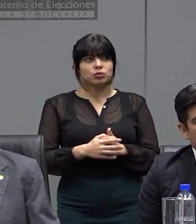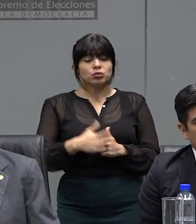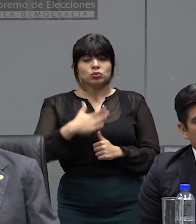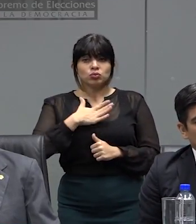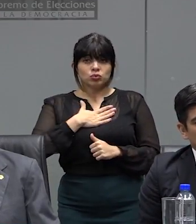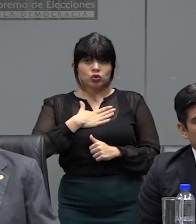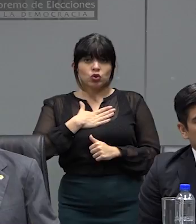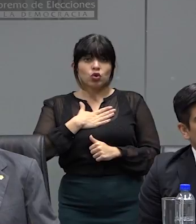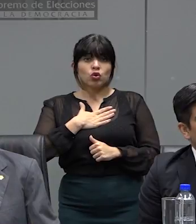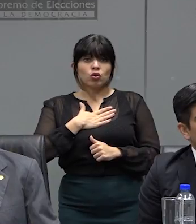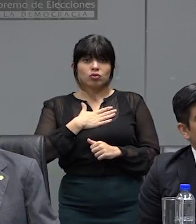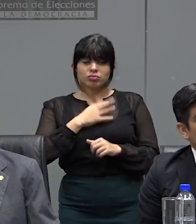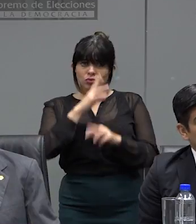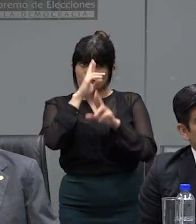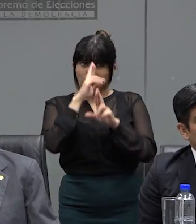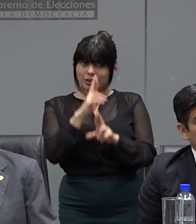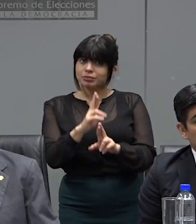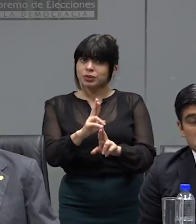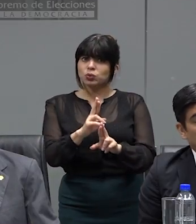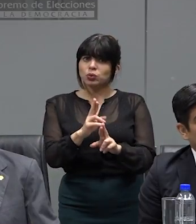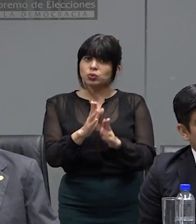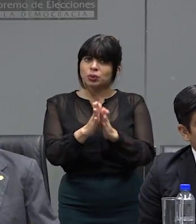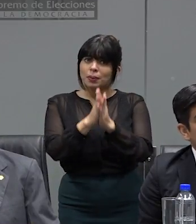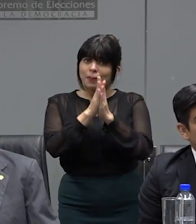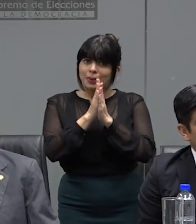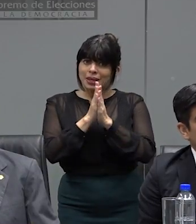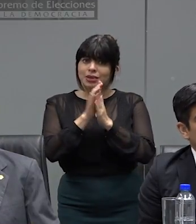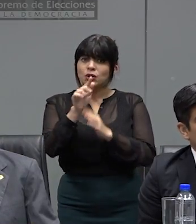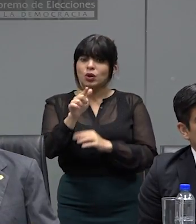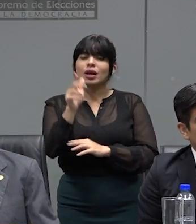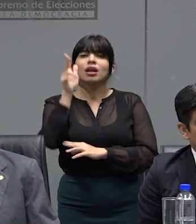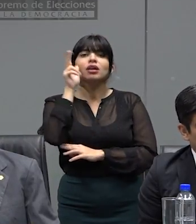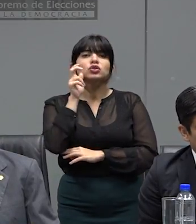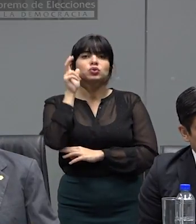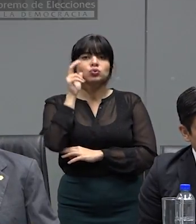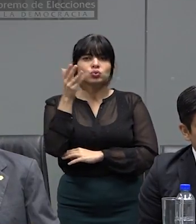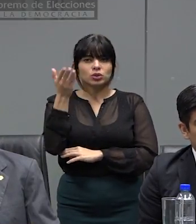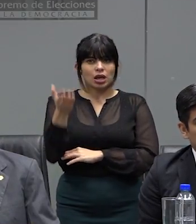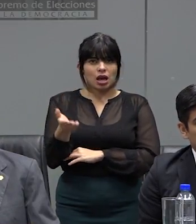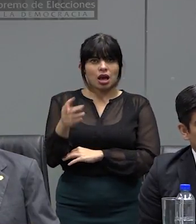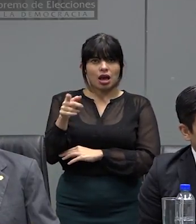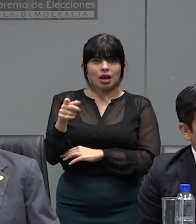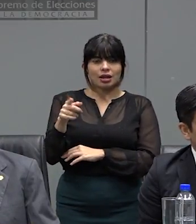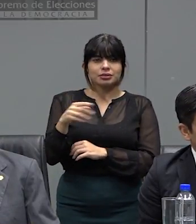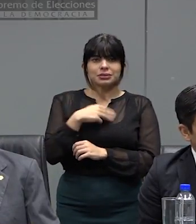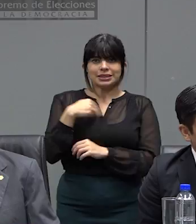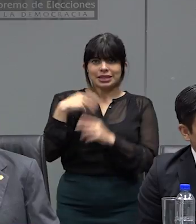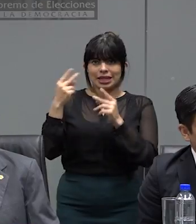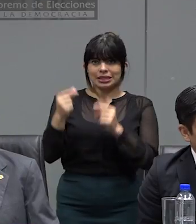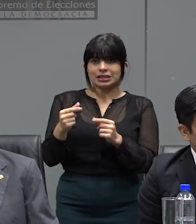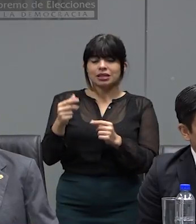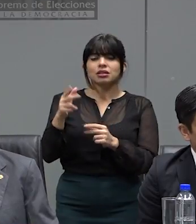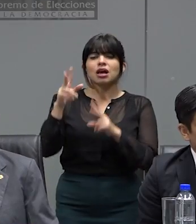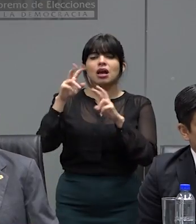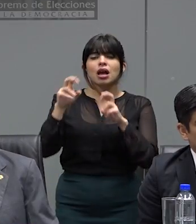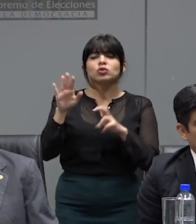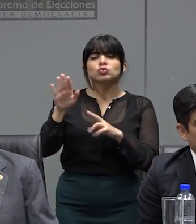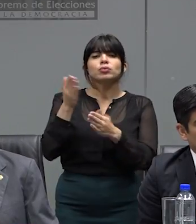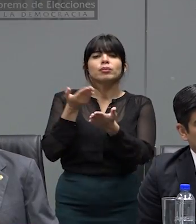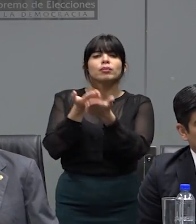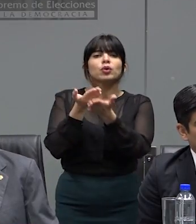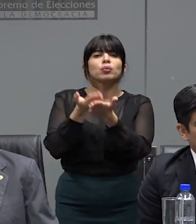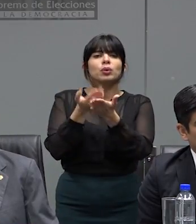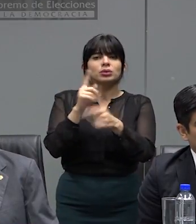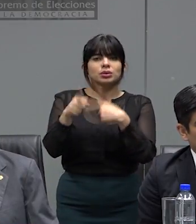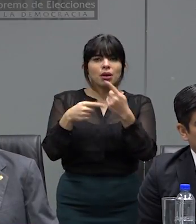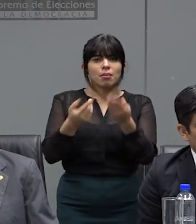Yo respetuosamente les pediría que la escuchen y que analicen las propuestas que ella llevará